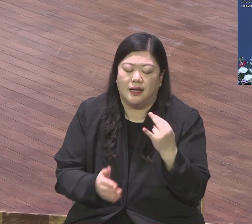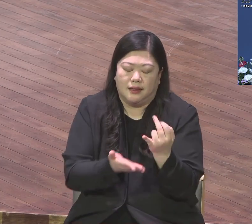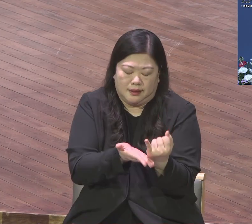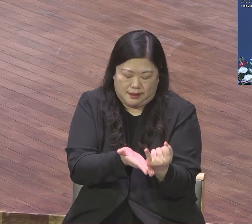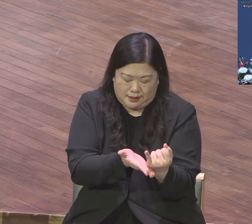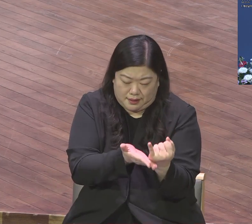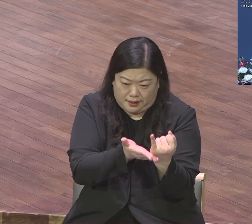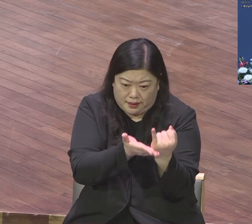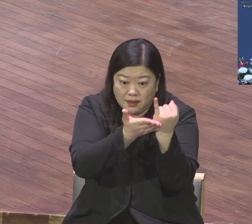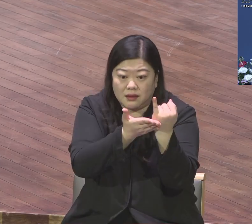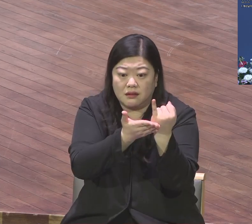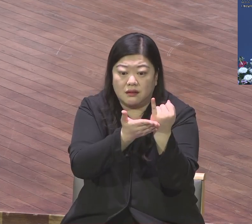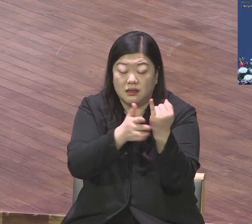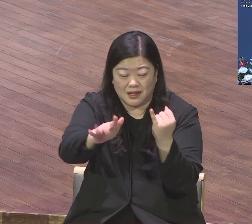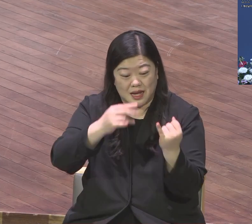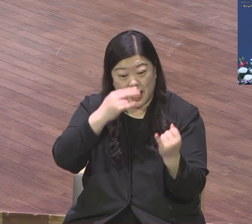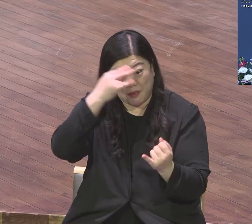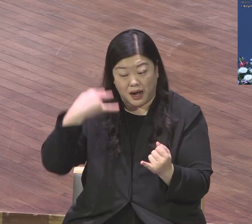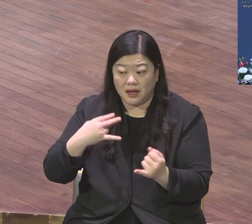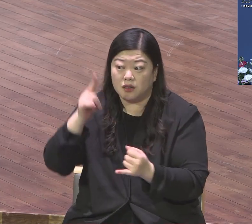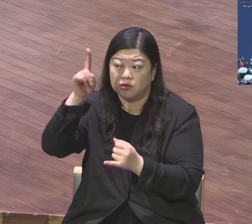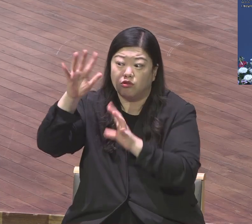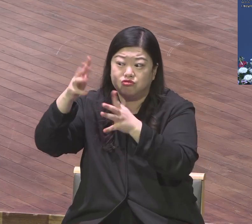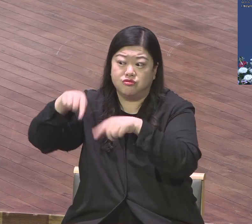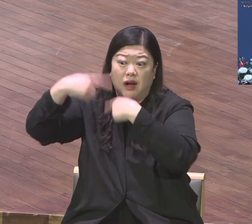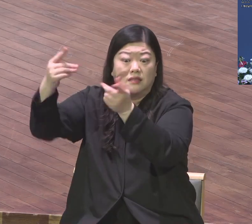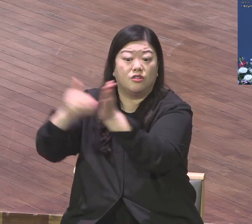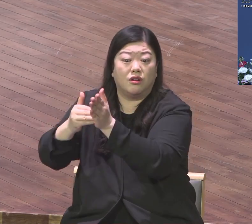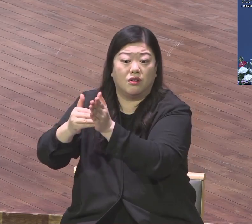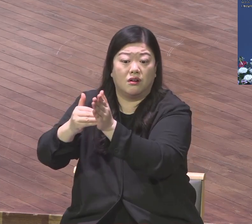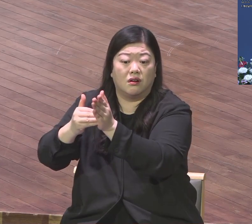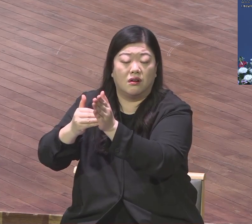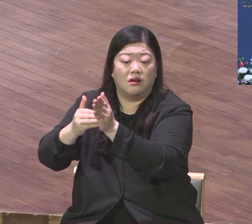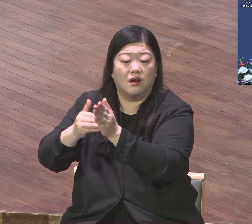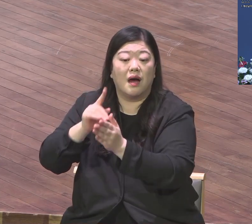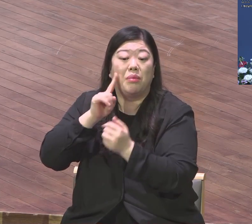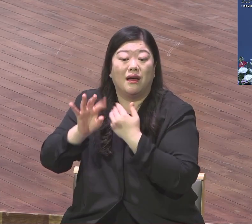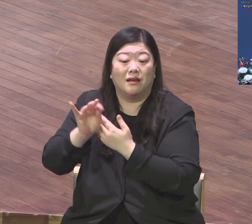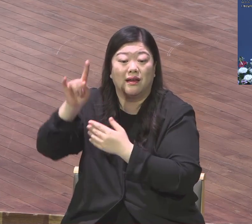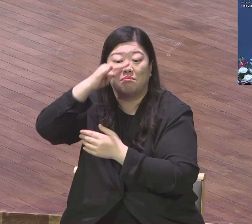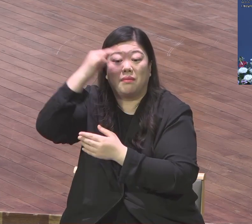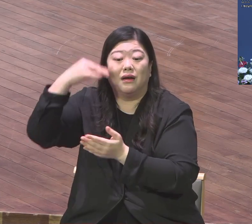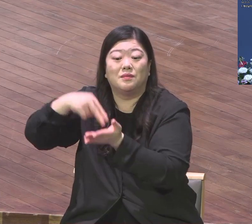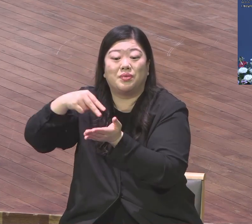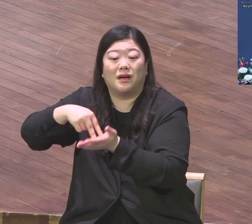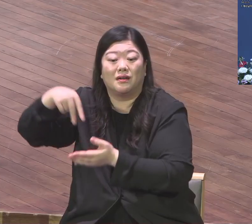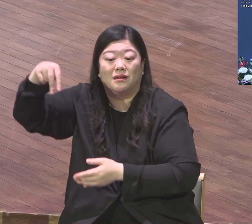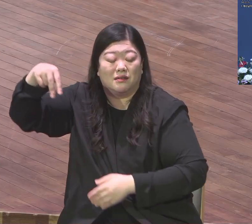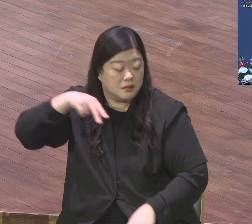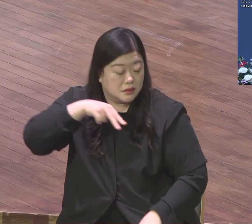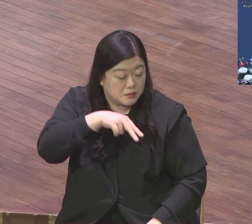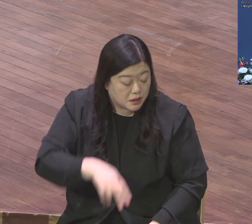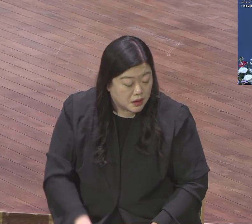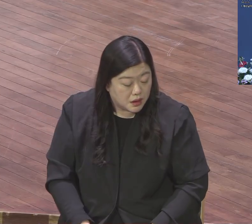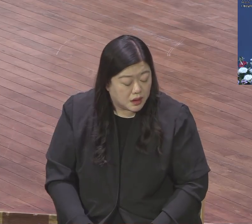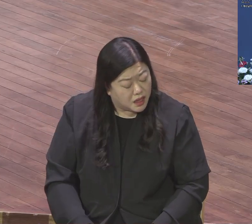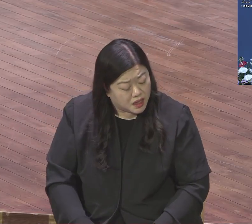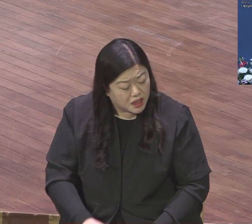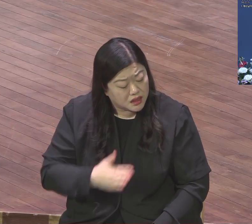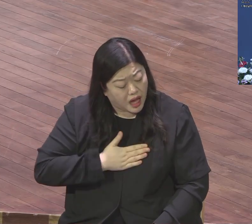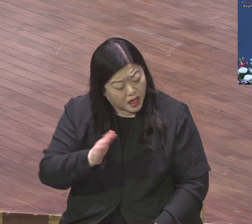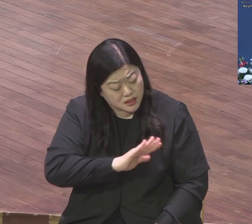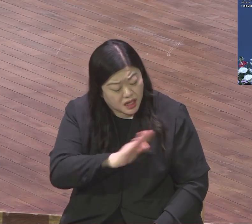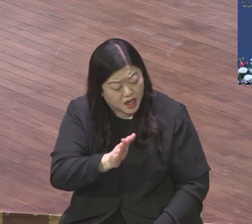마리아를 자꾸 신성으로 죄가 없는 분으로 성천하셨다고